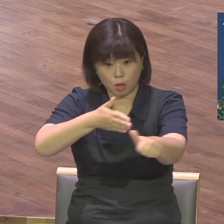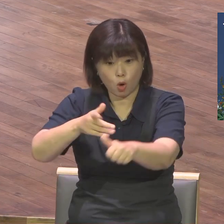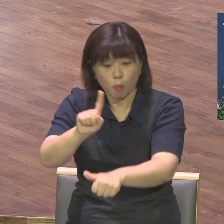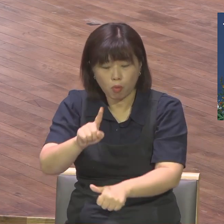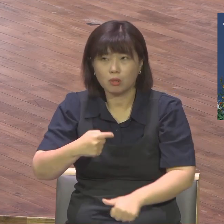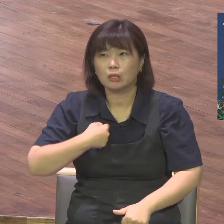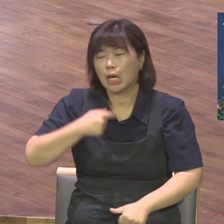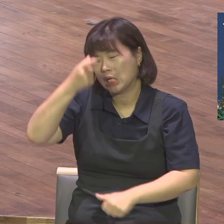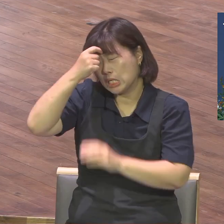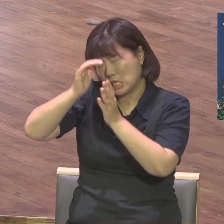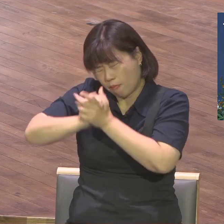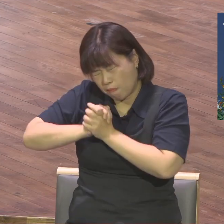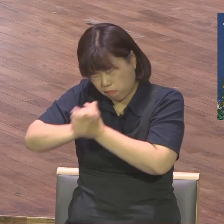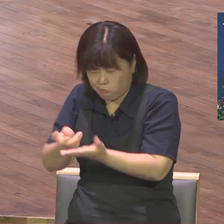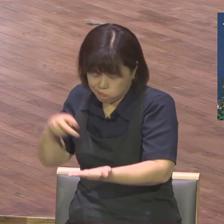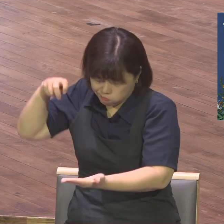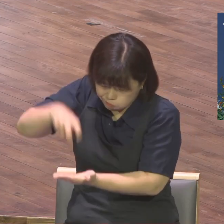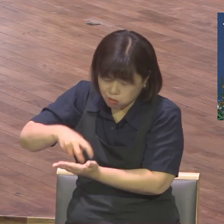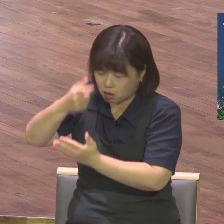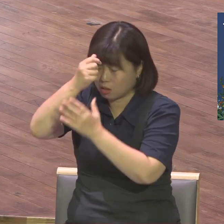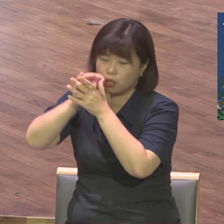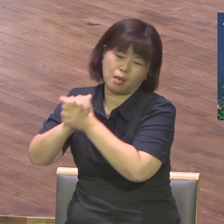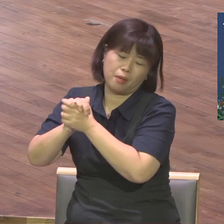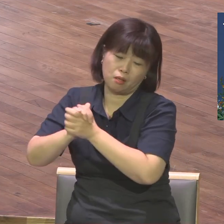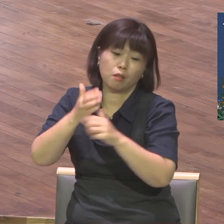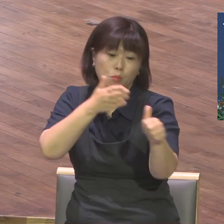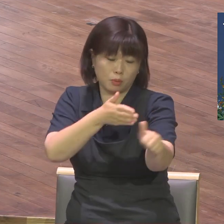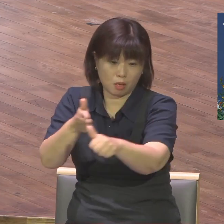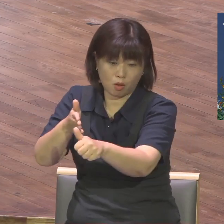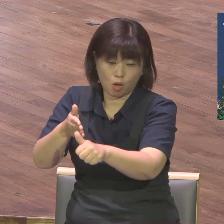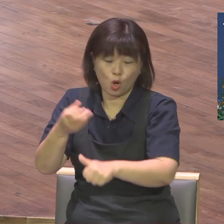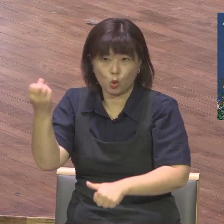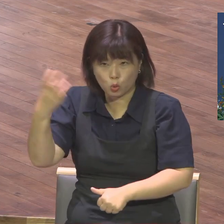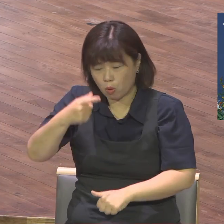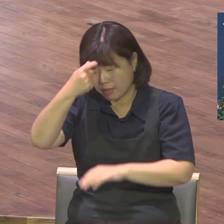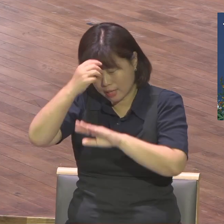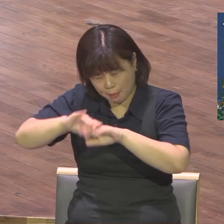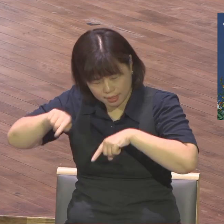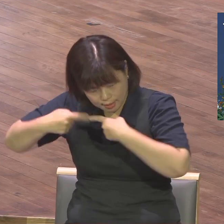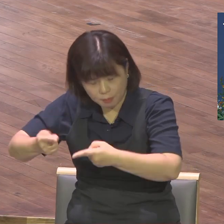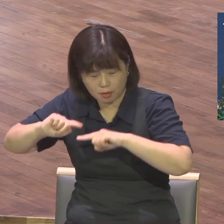됩니다. 예배를 드려야 됩니다. 그것이 사는 길이에요.